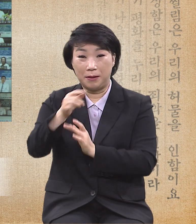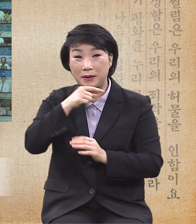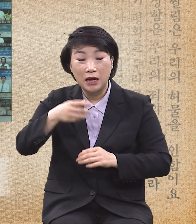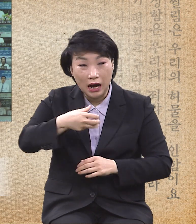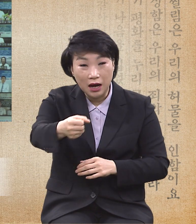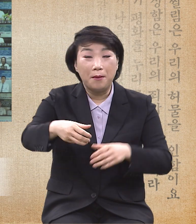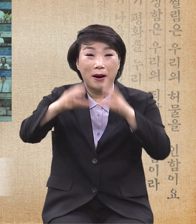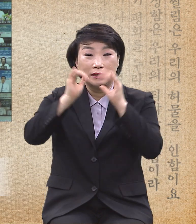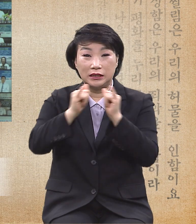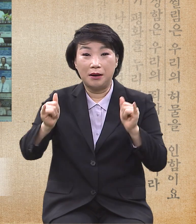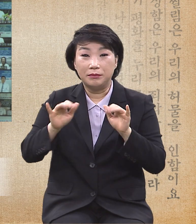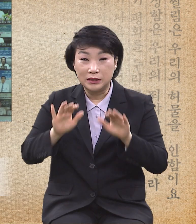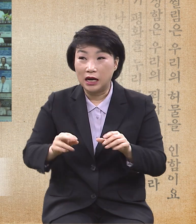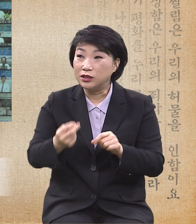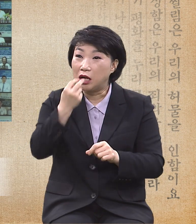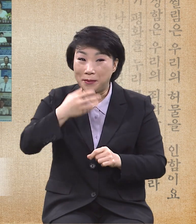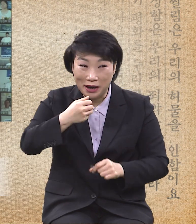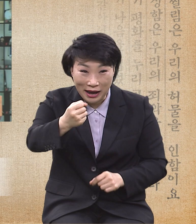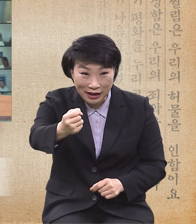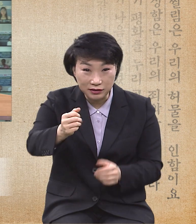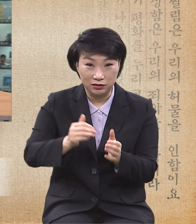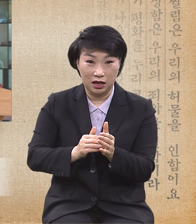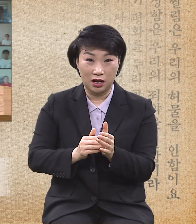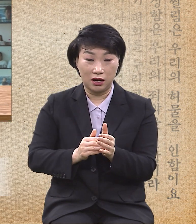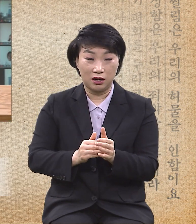마시는 자에게는 생명이 있다.